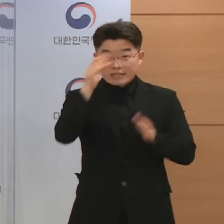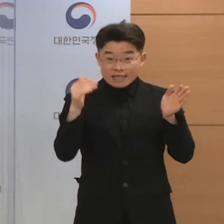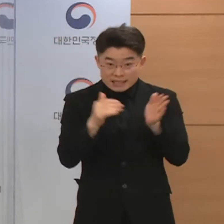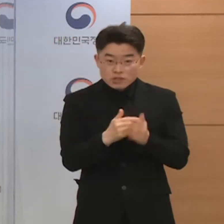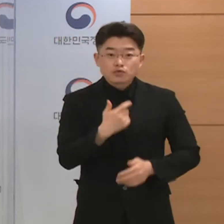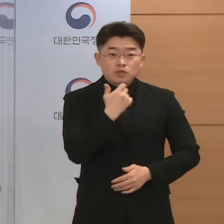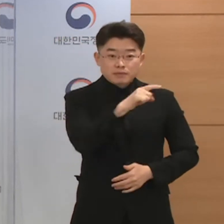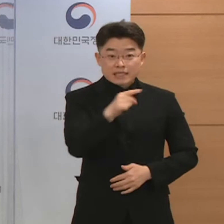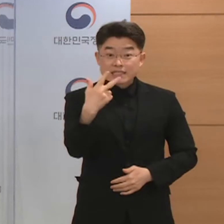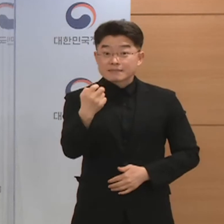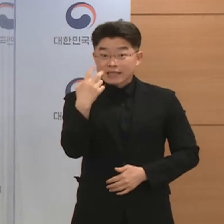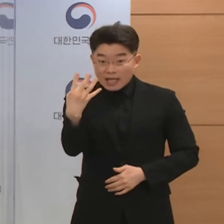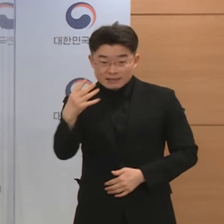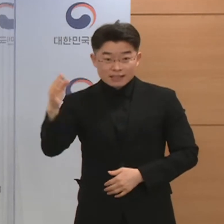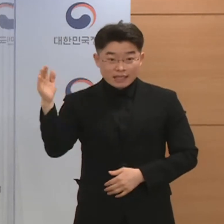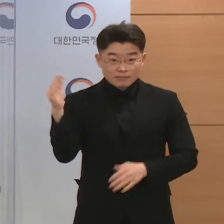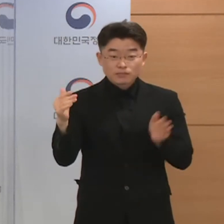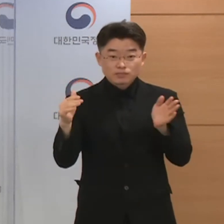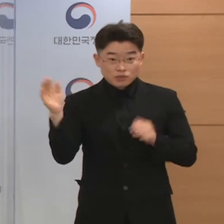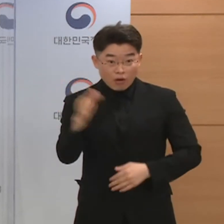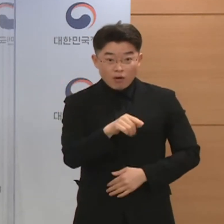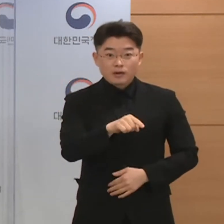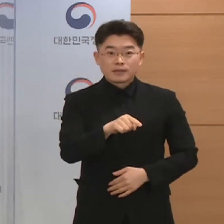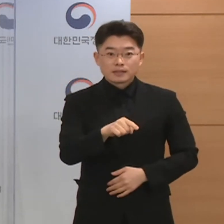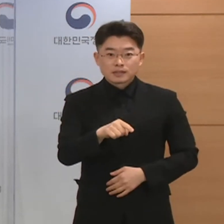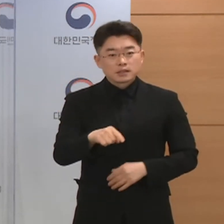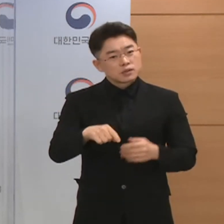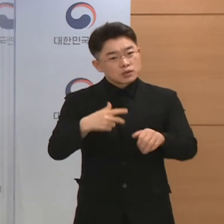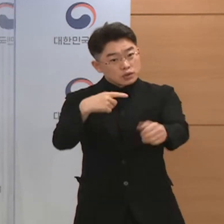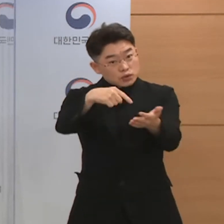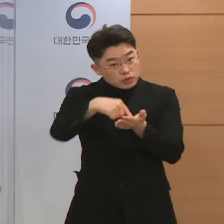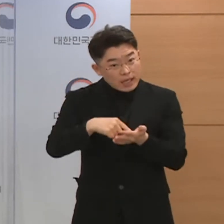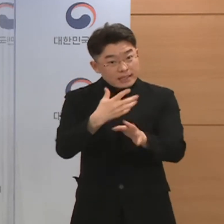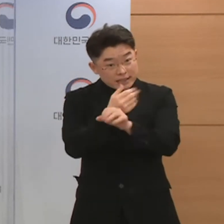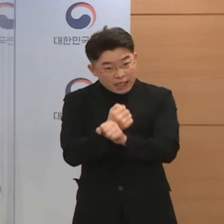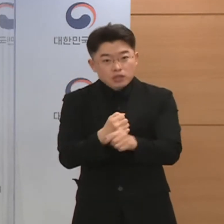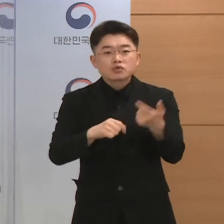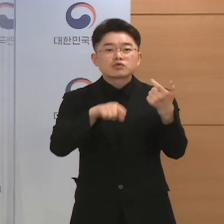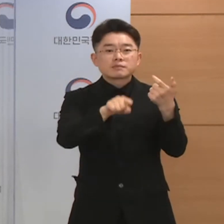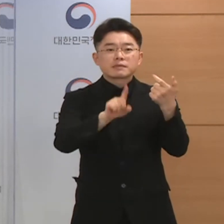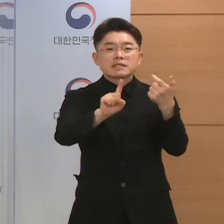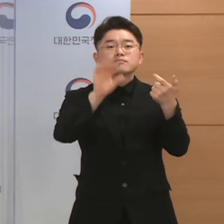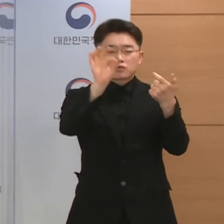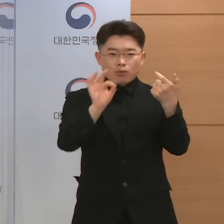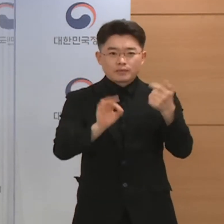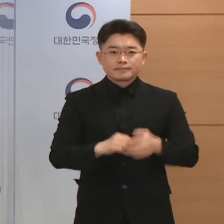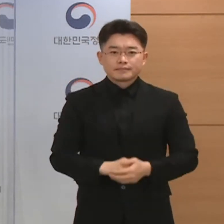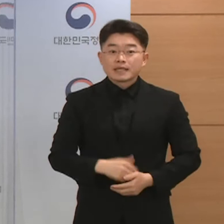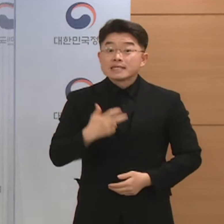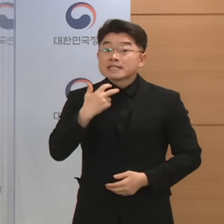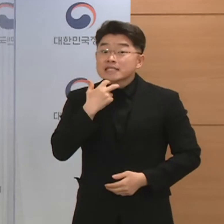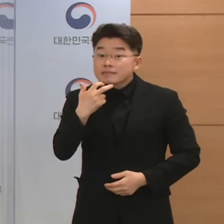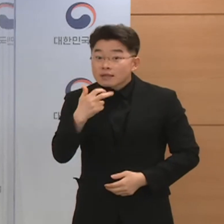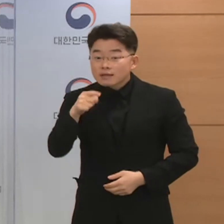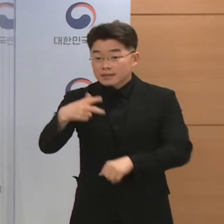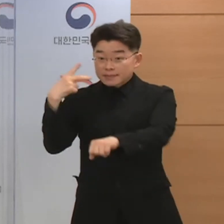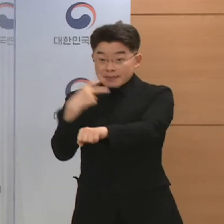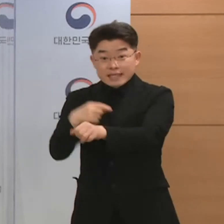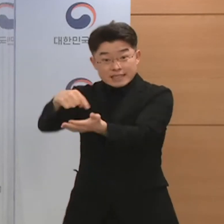60세부터 74세까지 고령층은 60.1%가 접종을 예약해 주셨습니다. 70대 초반의 경우